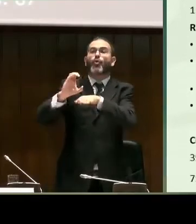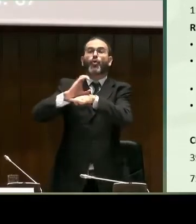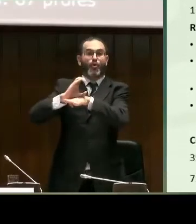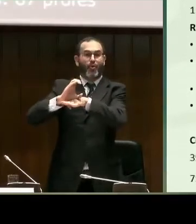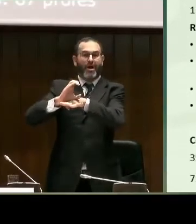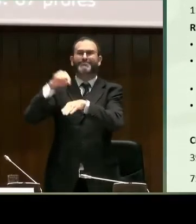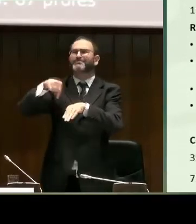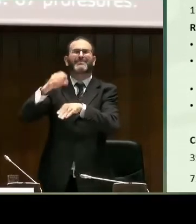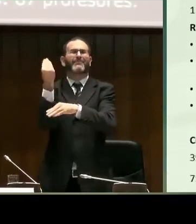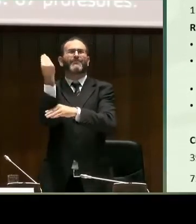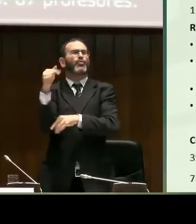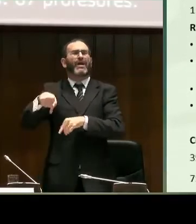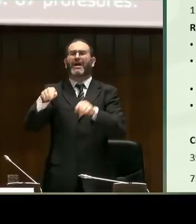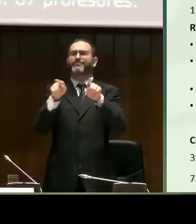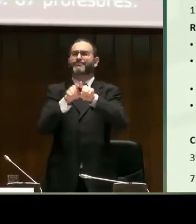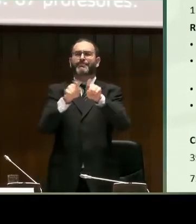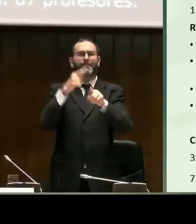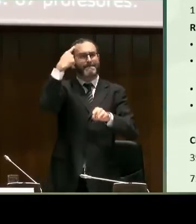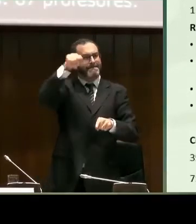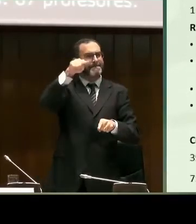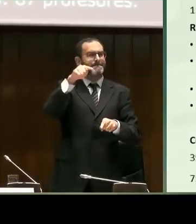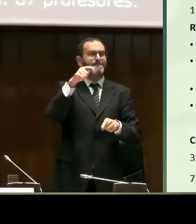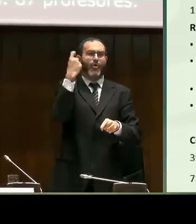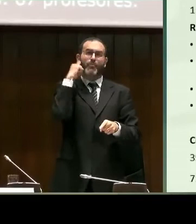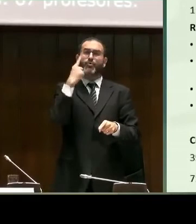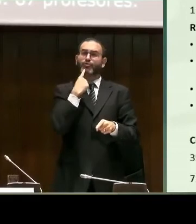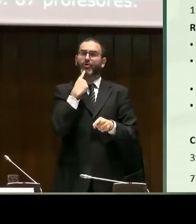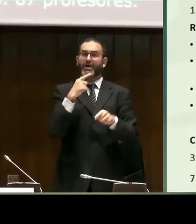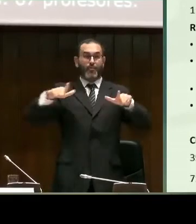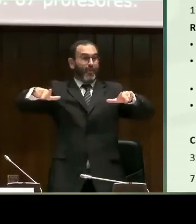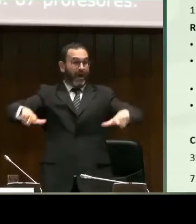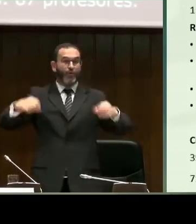profesores y profesoras de apoyo curricular para el alumnado en institutos.